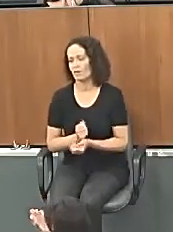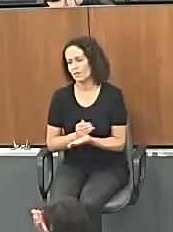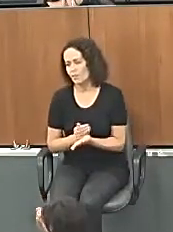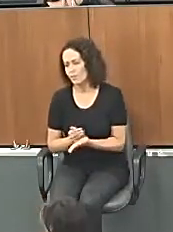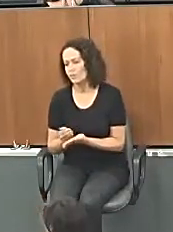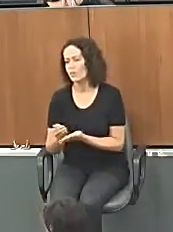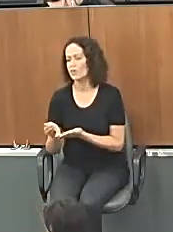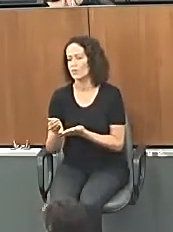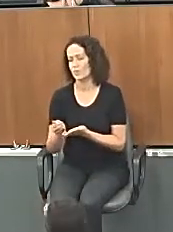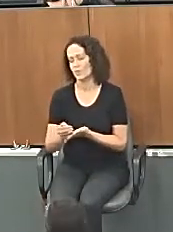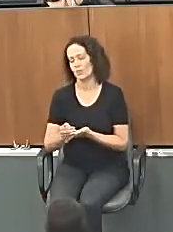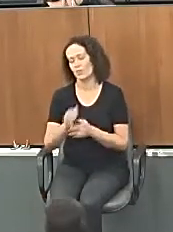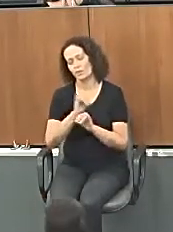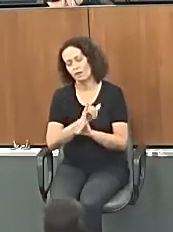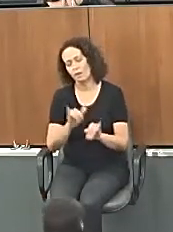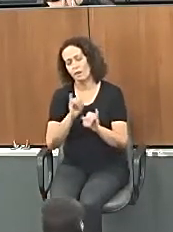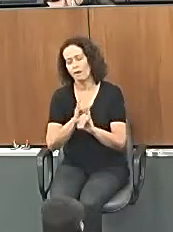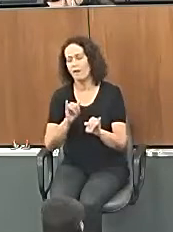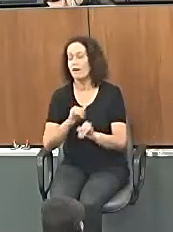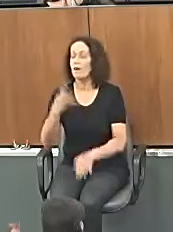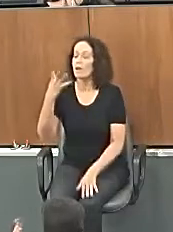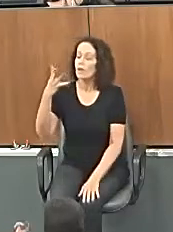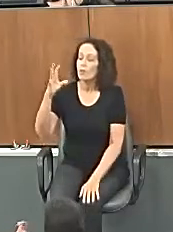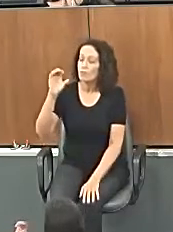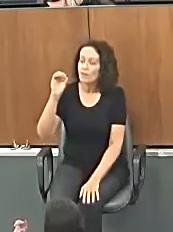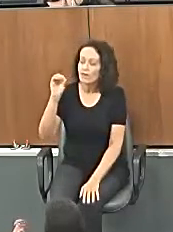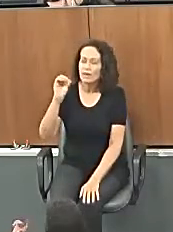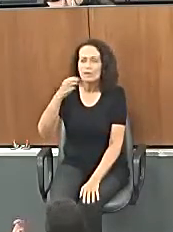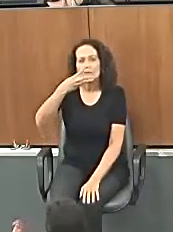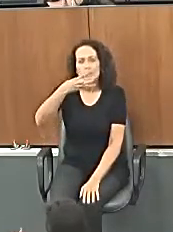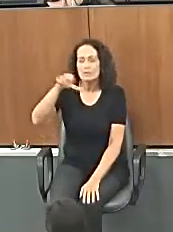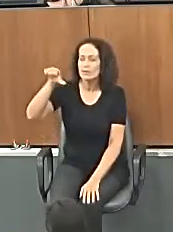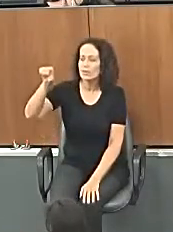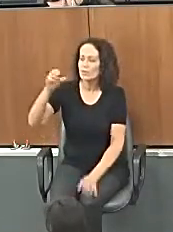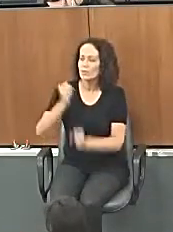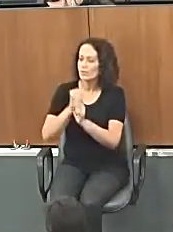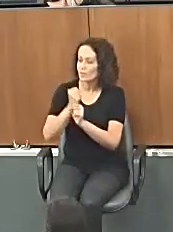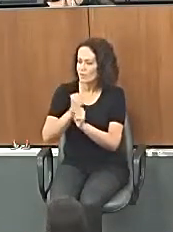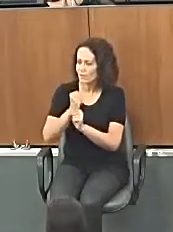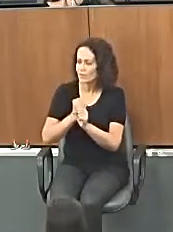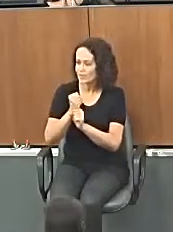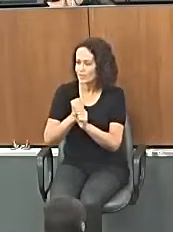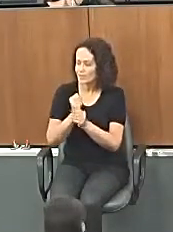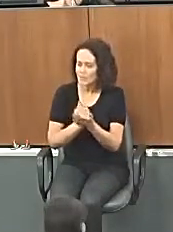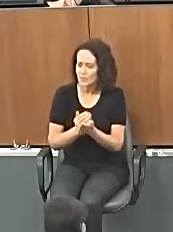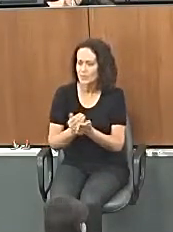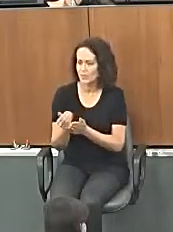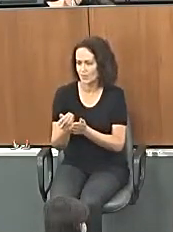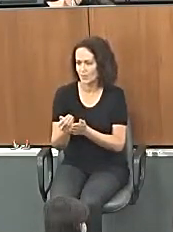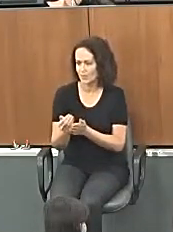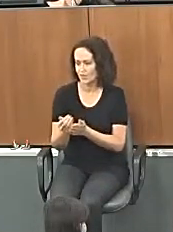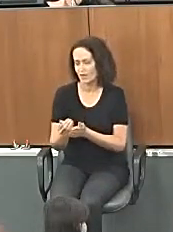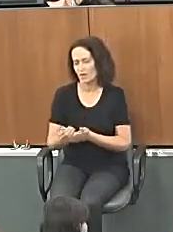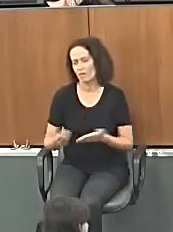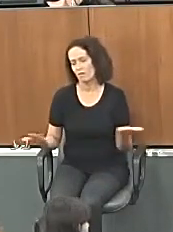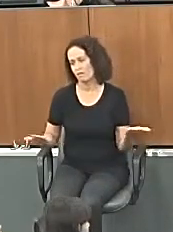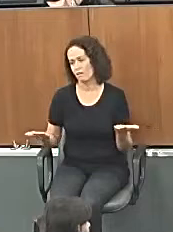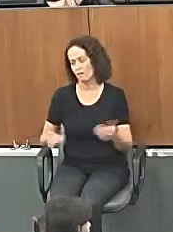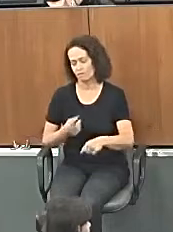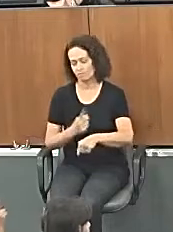doutor implantado na a 40 39 anos e tudo é plantado então chegou a hora diante das coisas